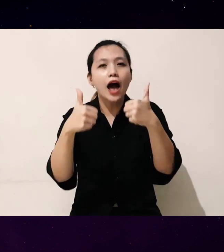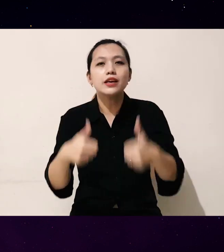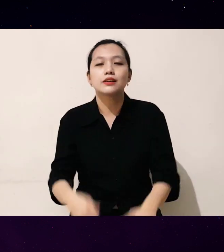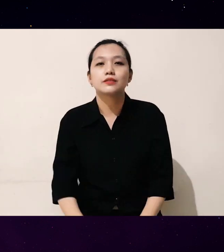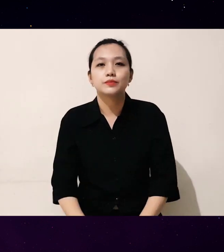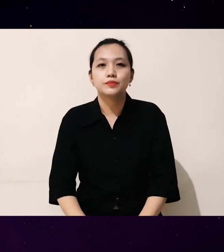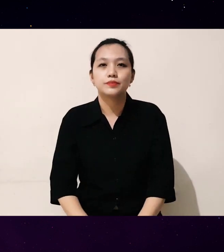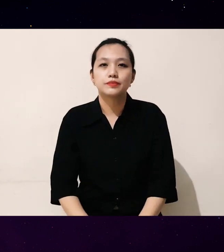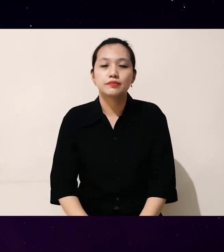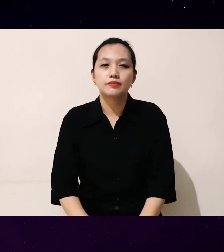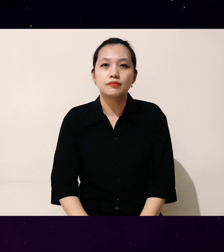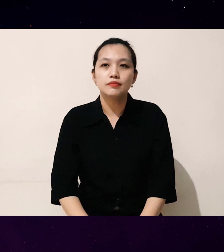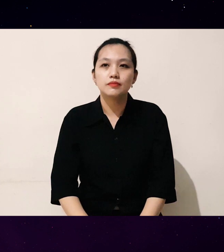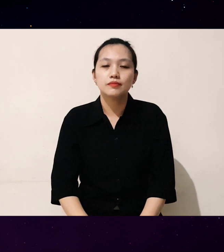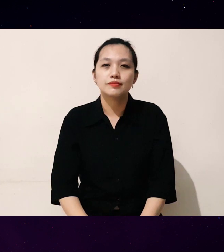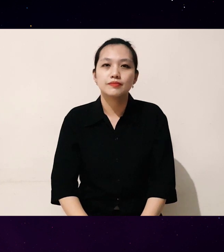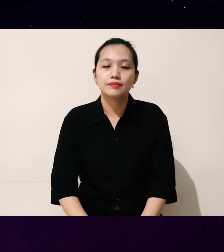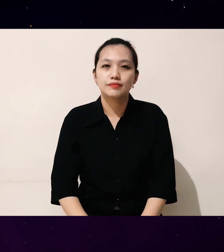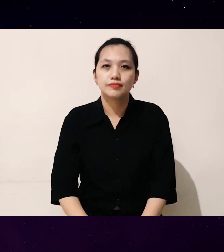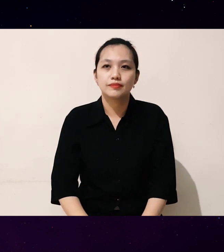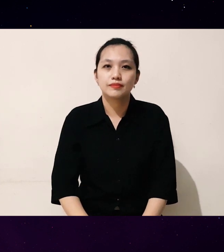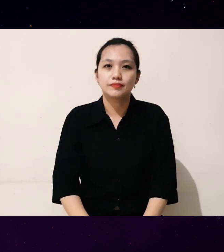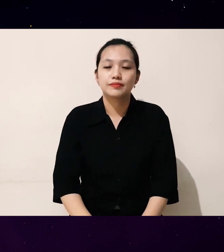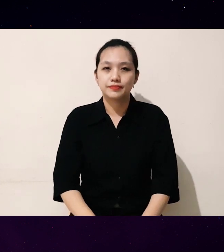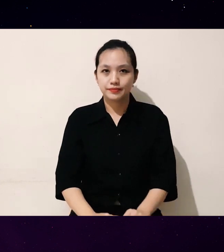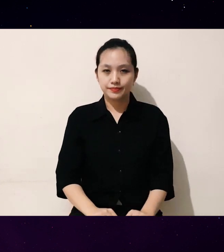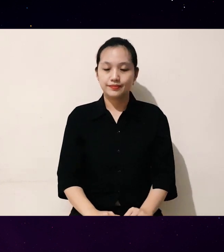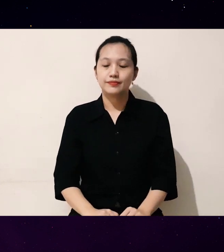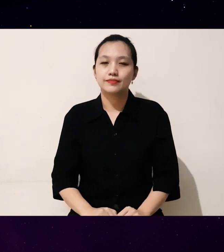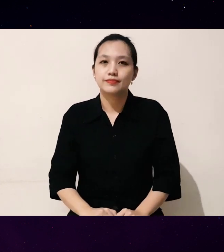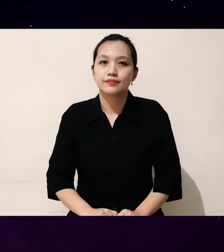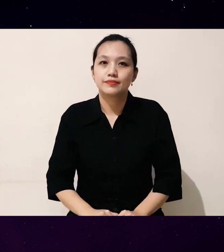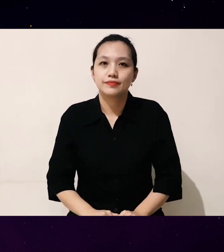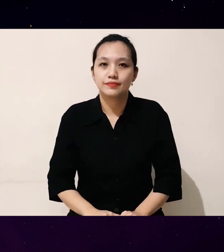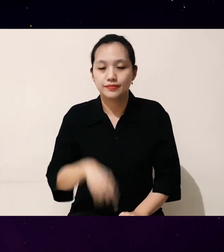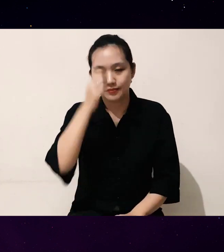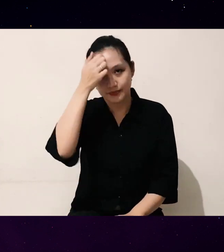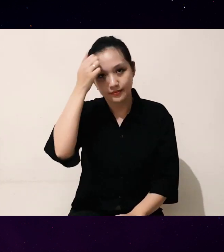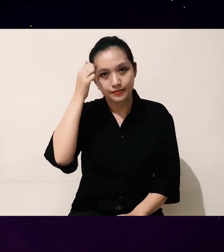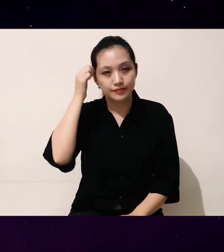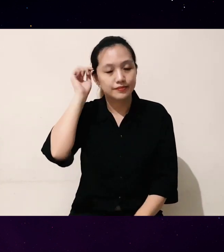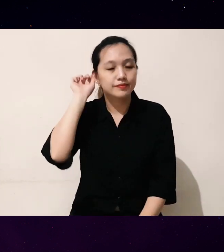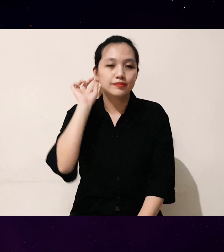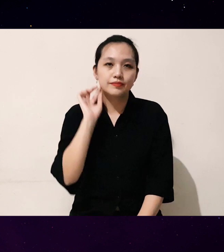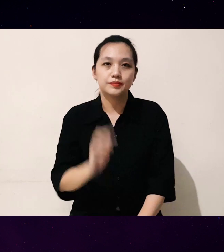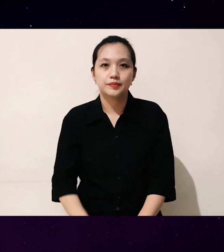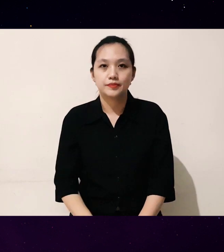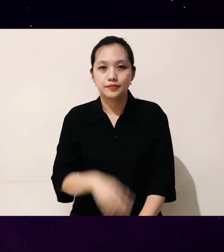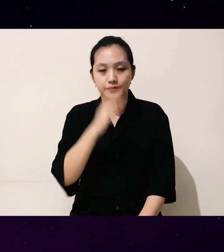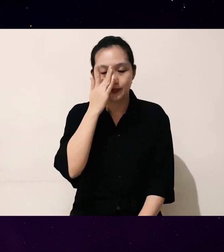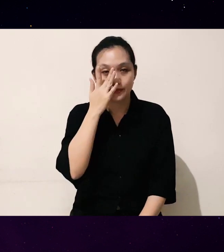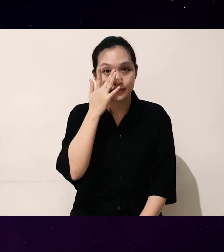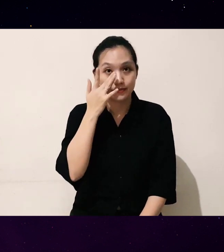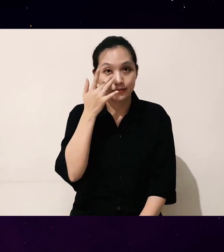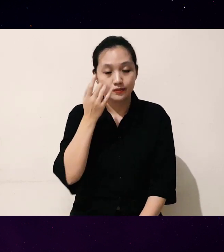bagaimana Tuhan begitu baik. "Sebab itu, Engkau telah berfirman juga tentang keluarga hamba-Mu ini dalam masa yang masih jauh dan